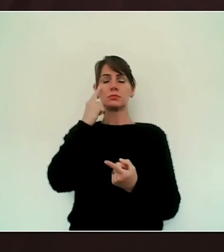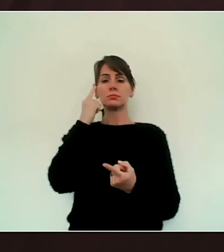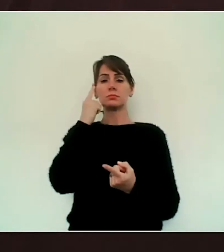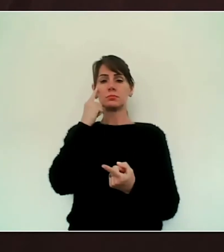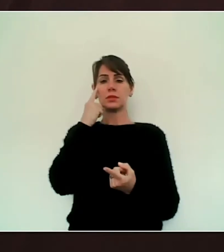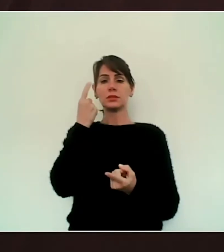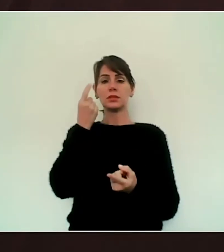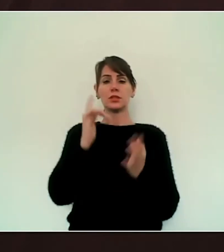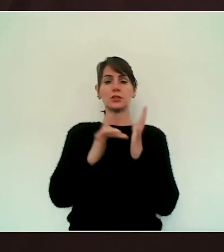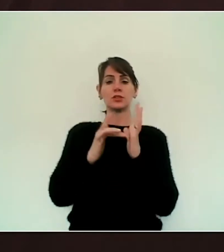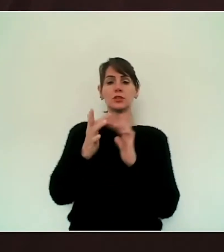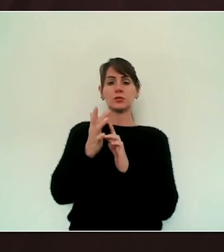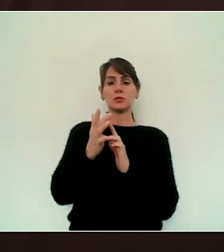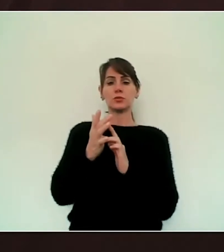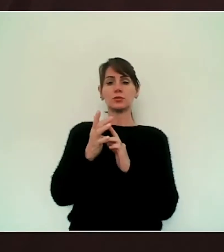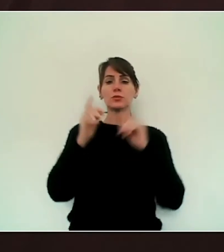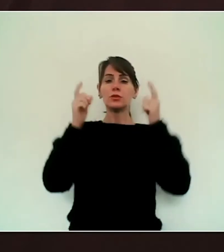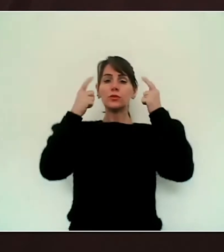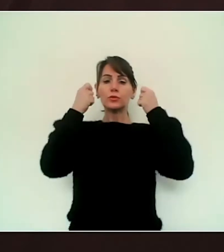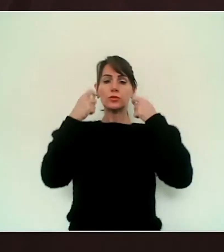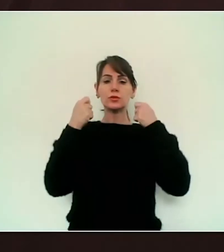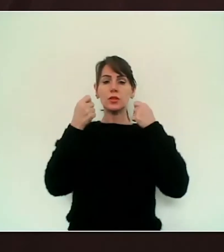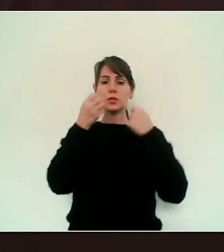virou totalmente para produzir a igreja,